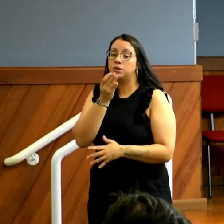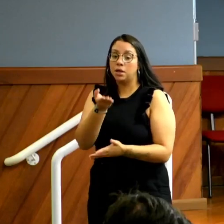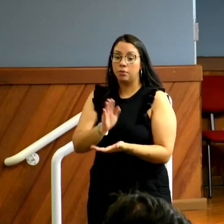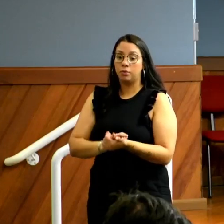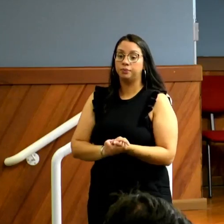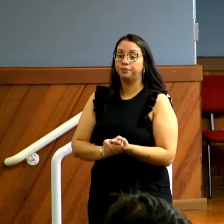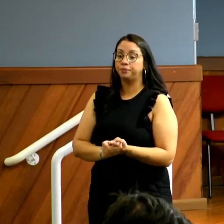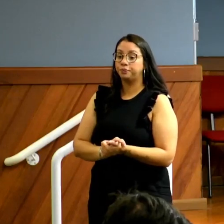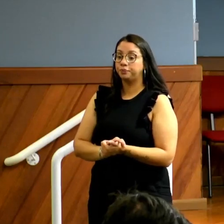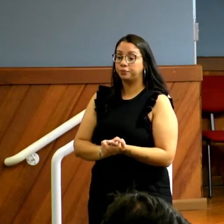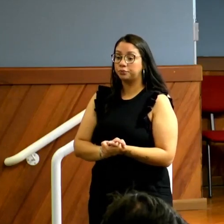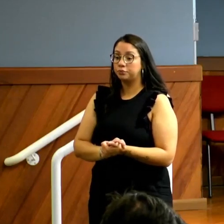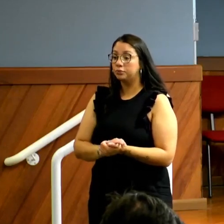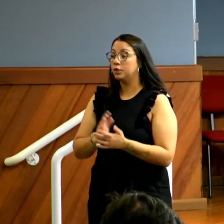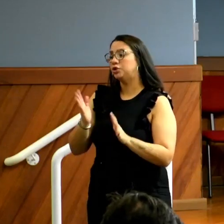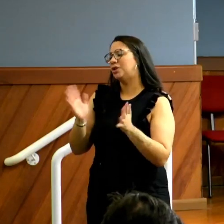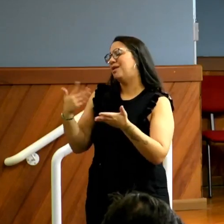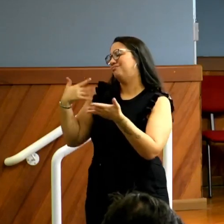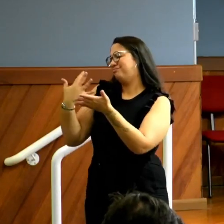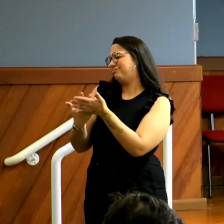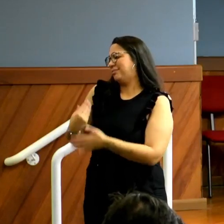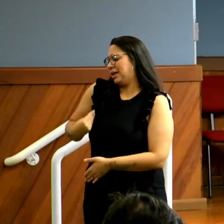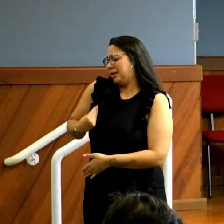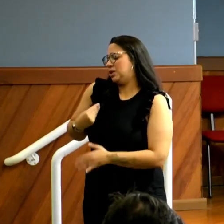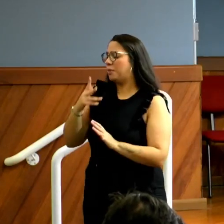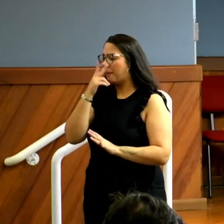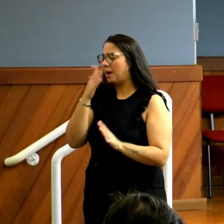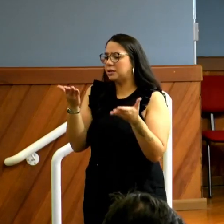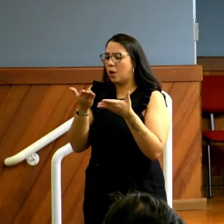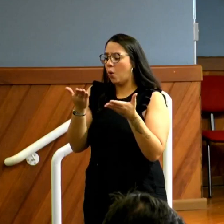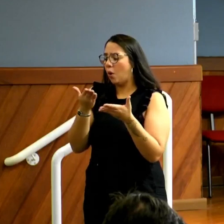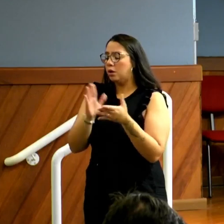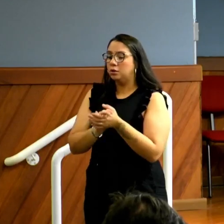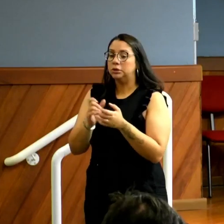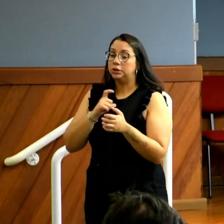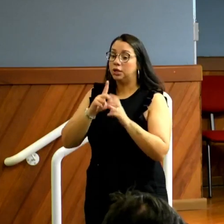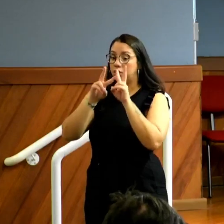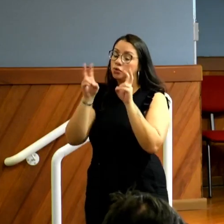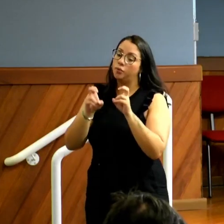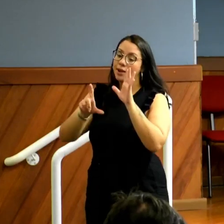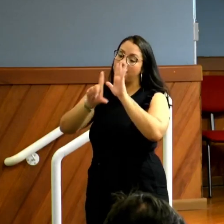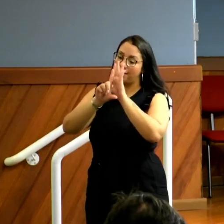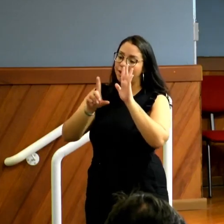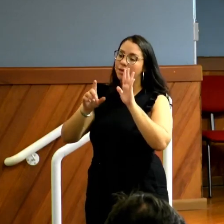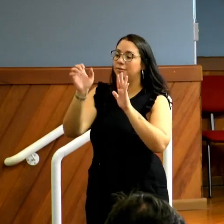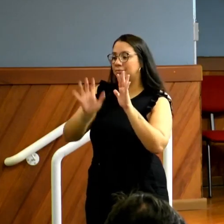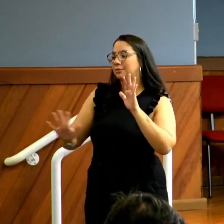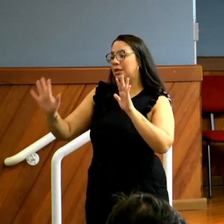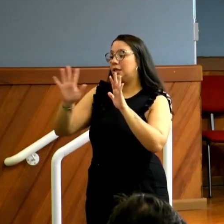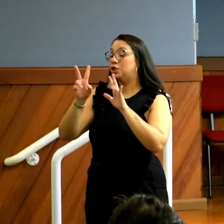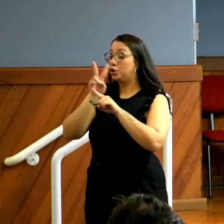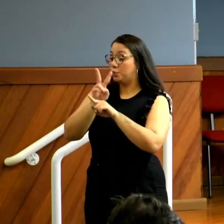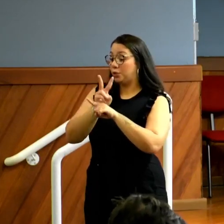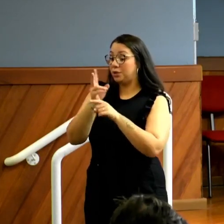que estão mais evidentes, que já estão aí há muito tempo, né, mas que hoje parece que estão, né, como, por exemplo, Lei de Acesso à Informação ou Lei Geral de Proteção de